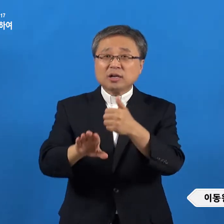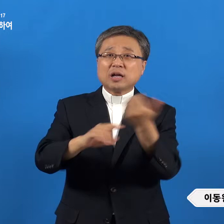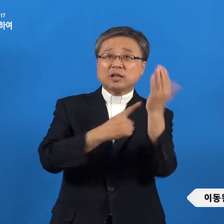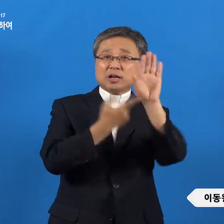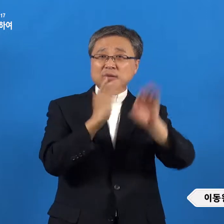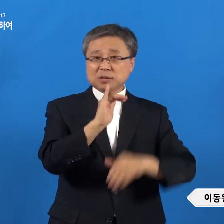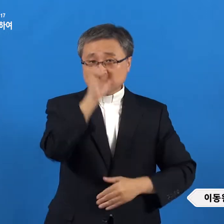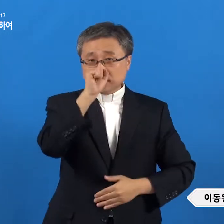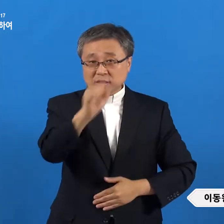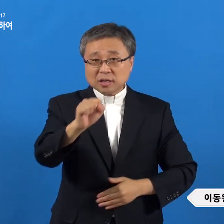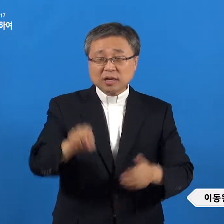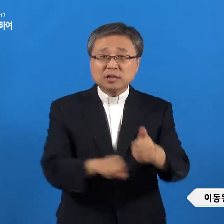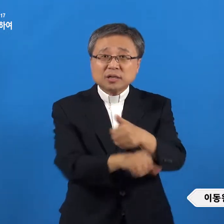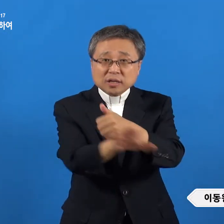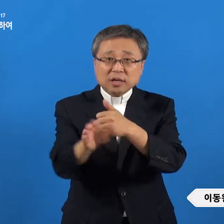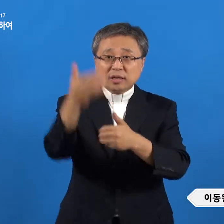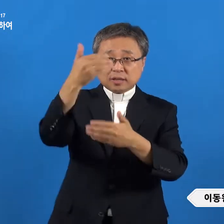영향력을 남기고 가시겠습니까?